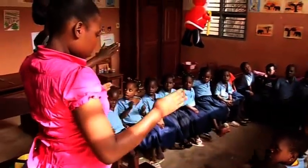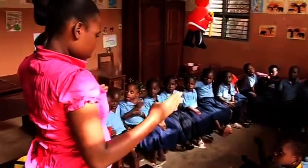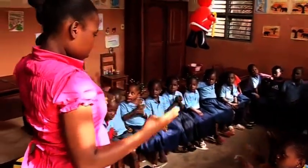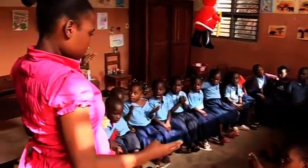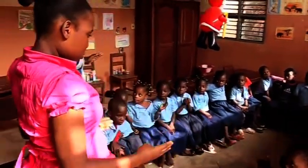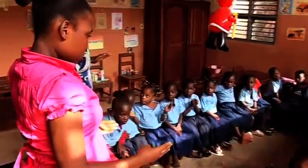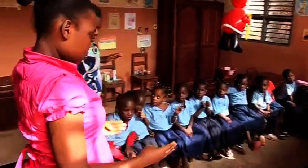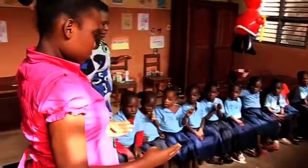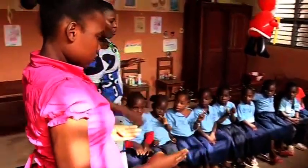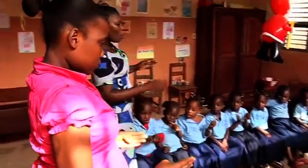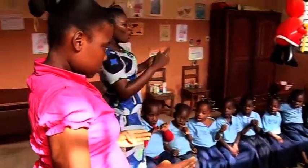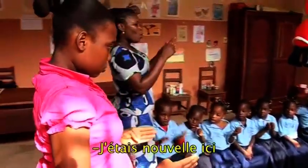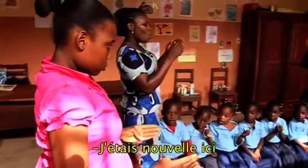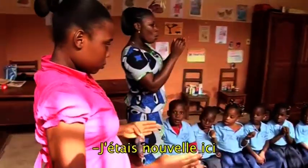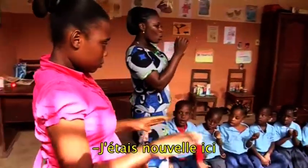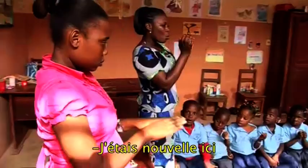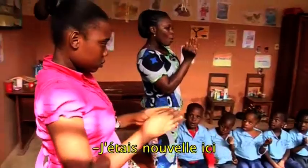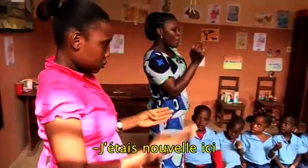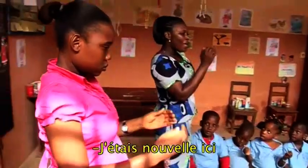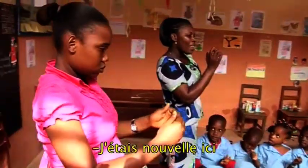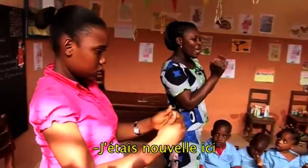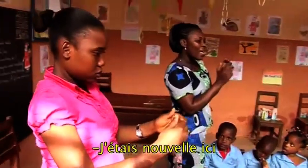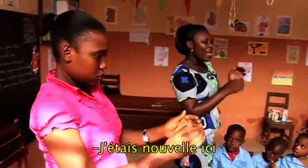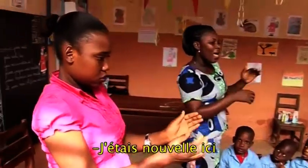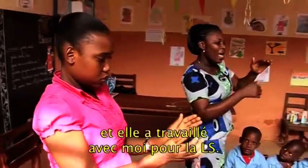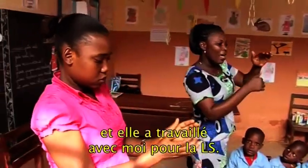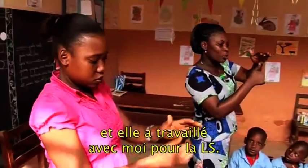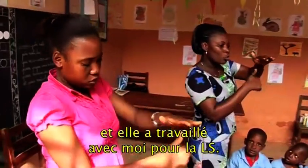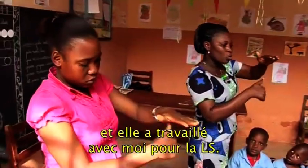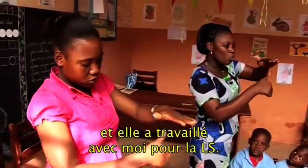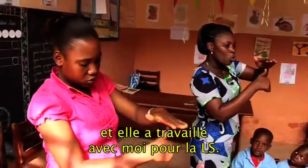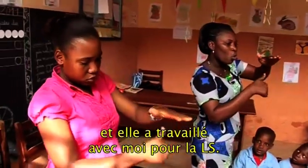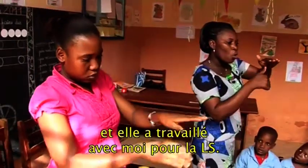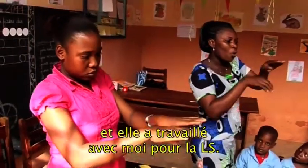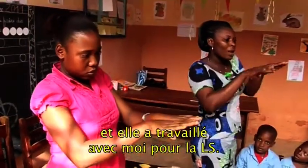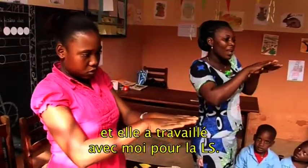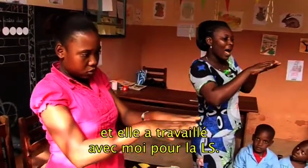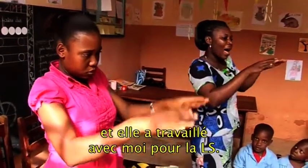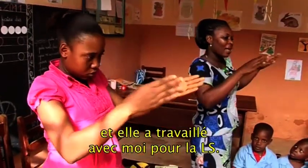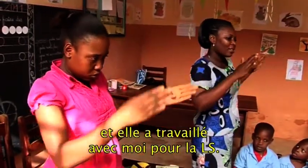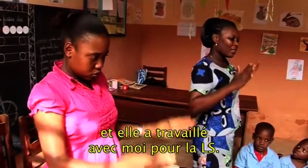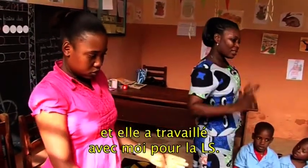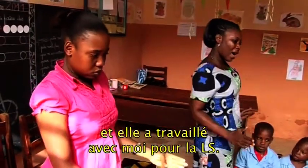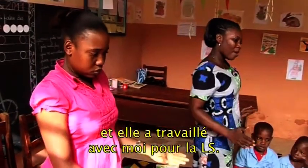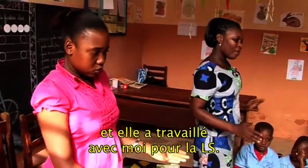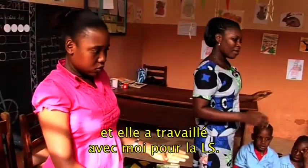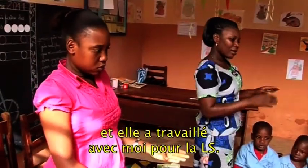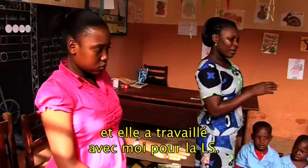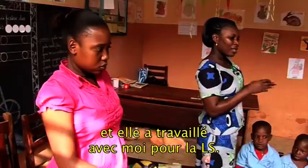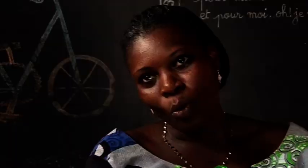la table. Moi, j'étais nouvelle ici et elle a commencé à travailler avec moi à cause des signes. C'est depuis